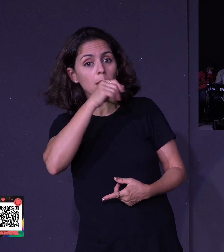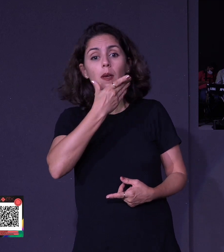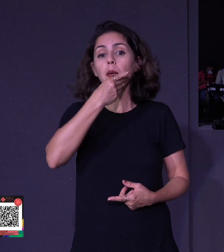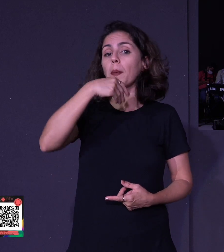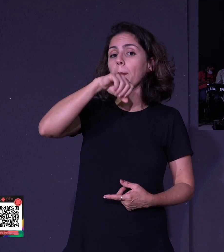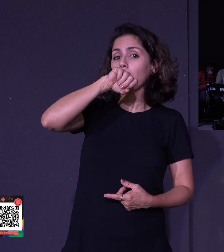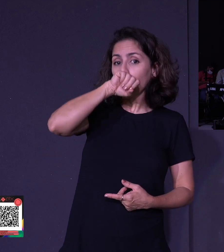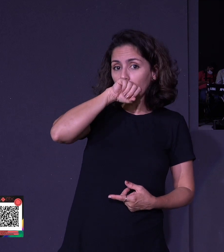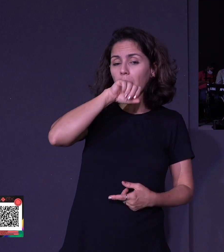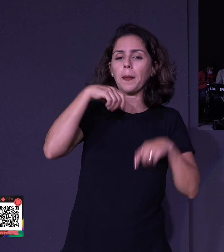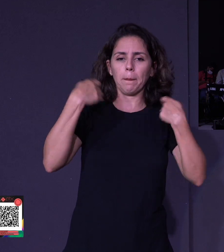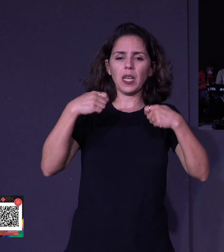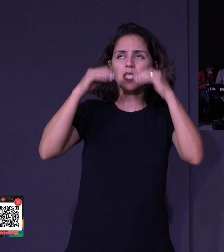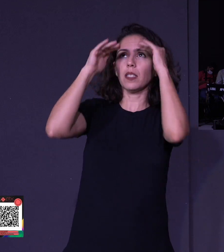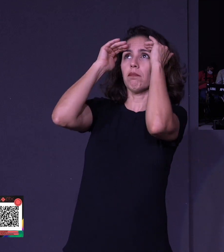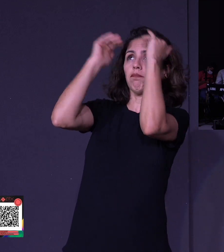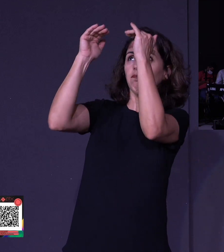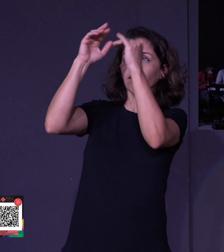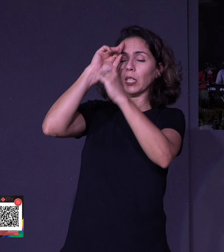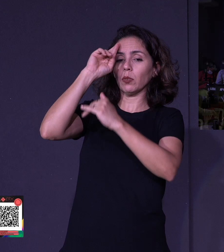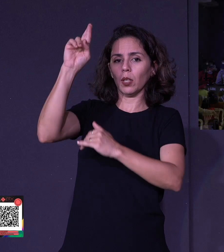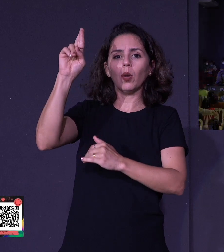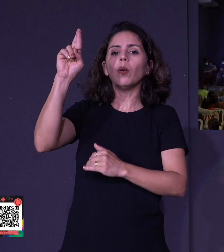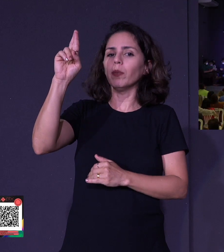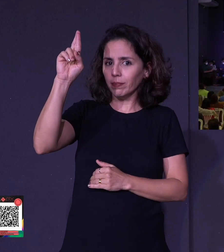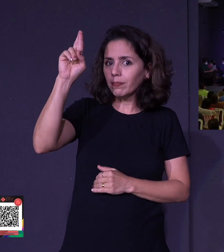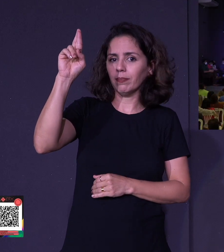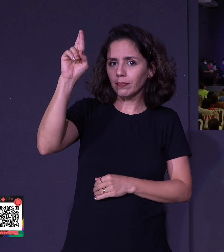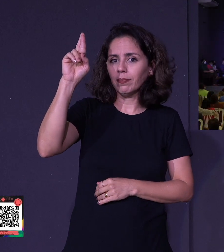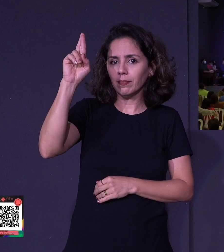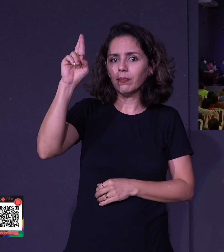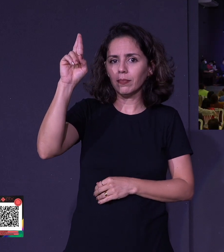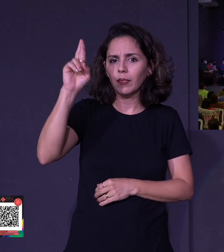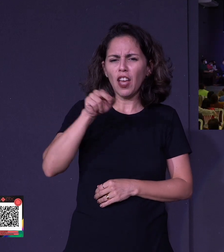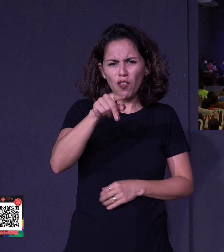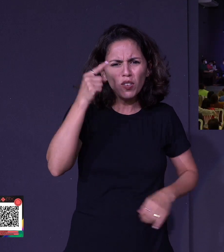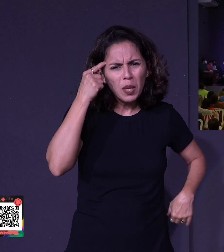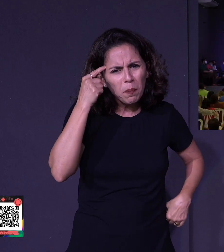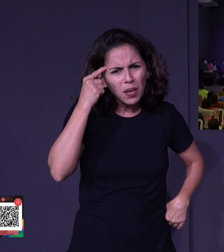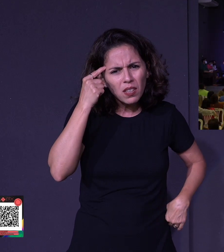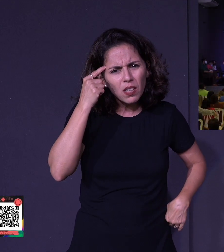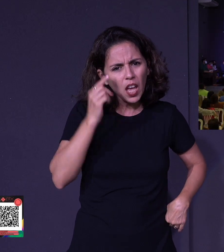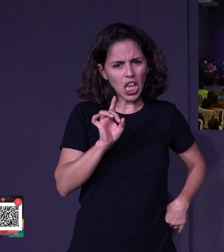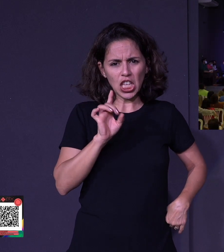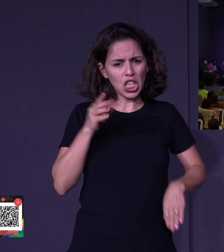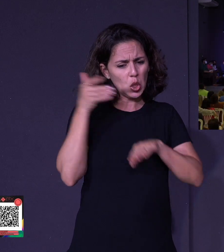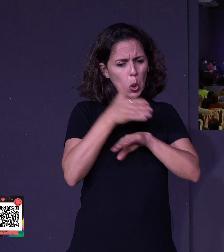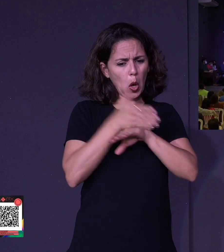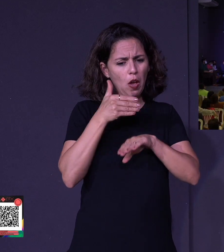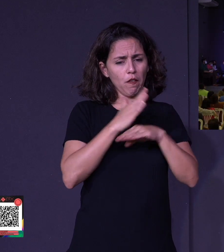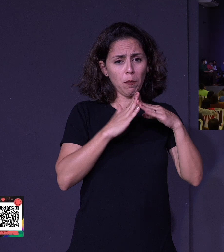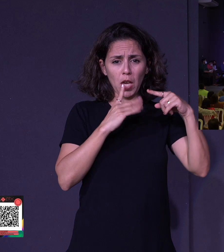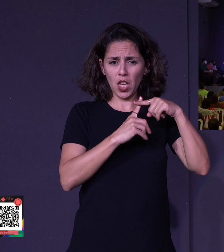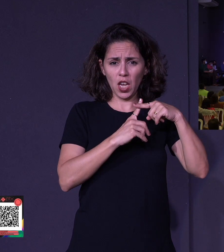Senhor. E não ache que trazer para a igreja apenas resolve, não. Porque o caráter tem que ser